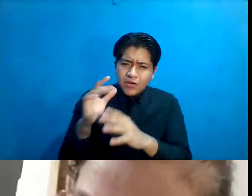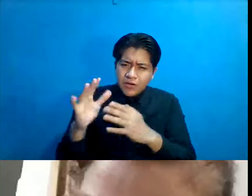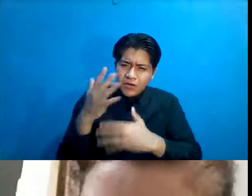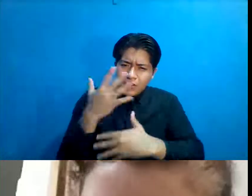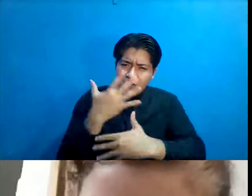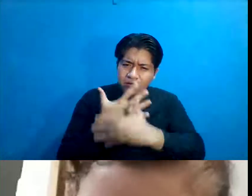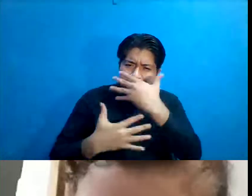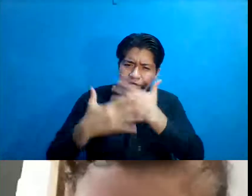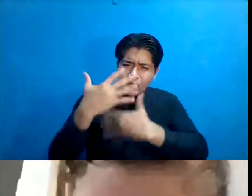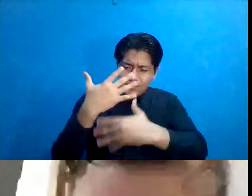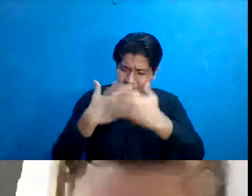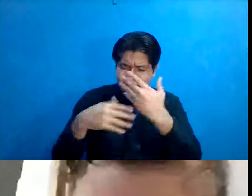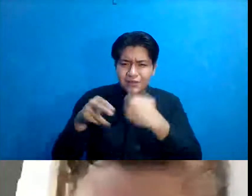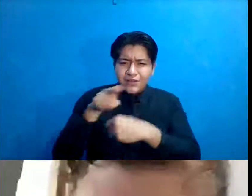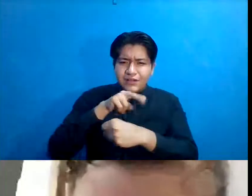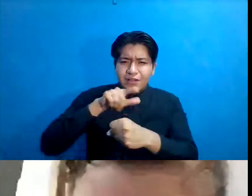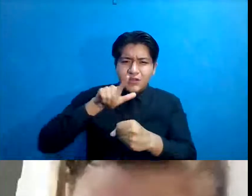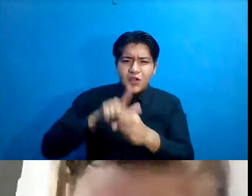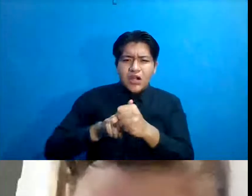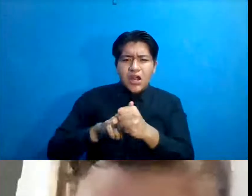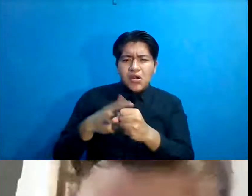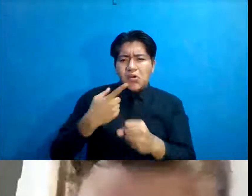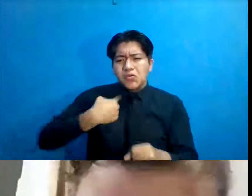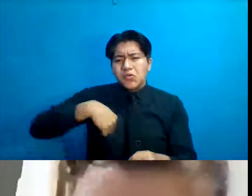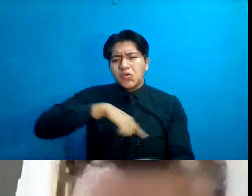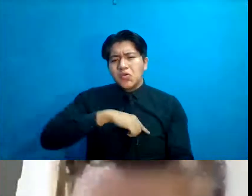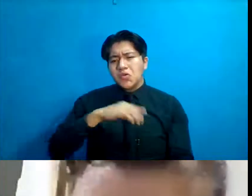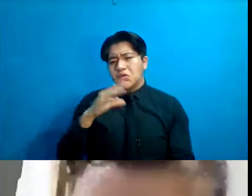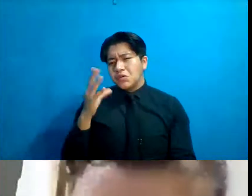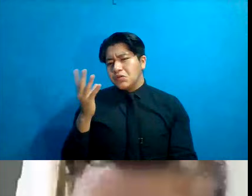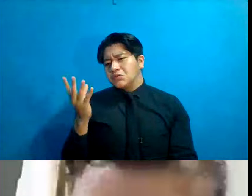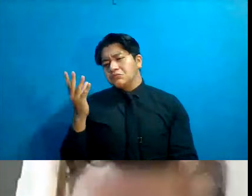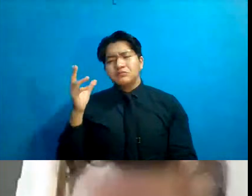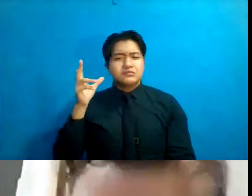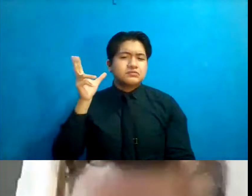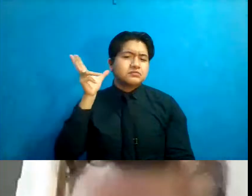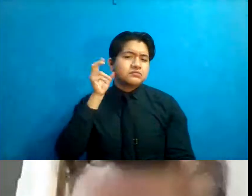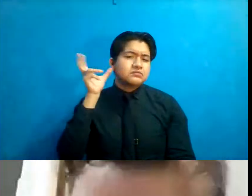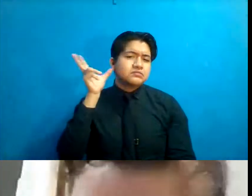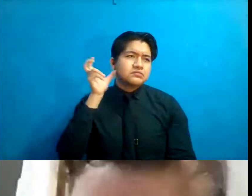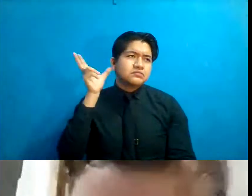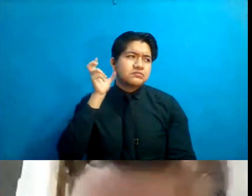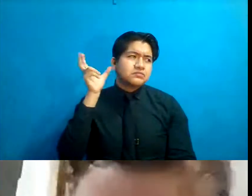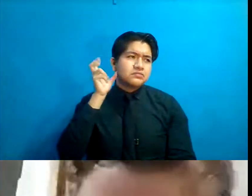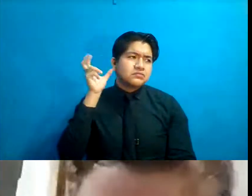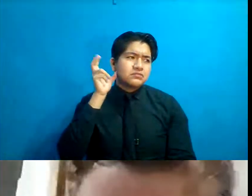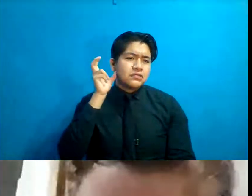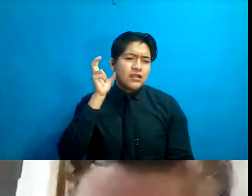estamos acostumbrados, a un aspecto auditivo, a un aspecto natural,